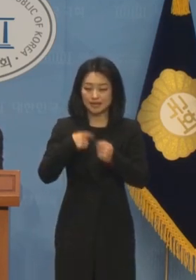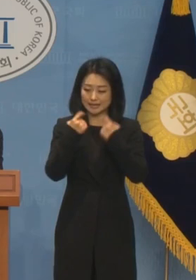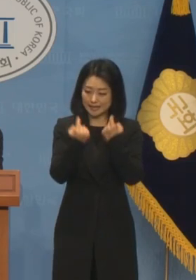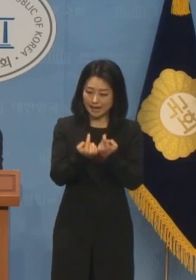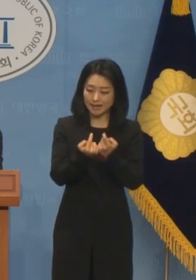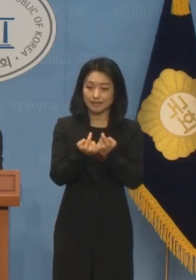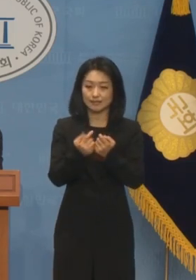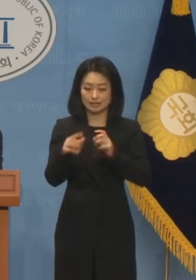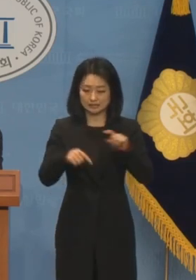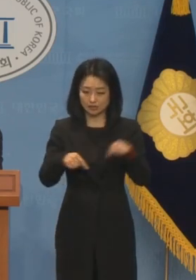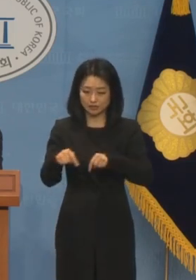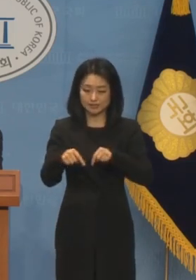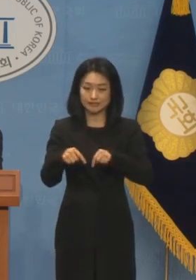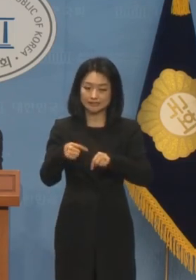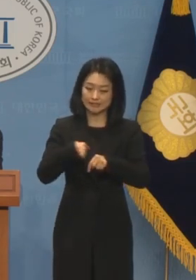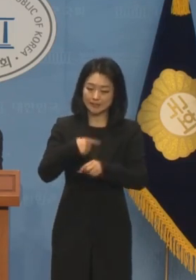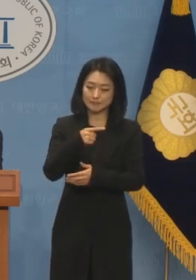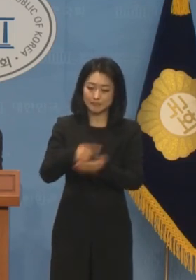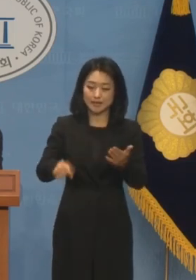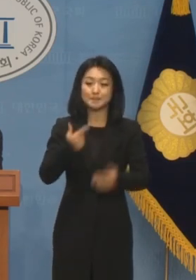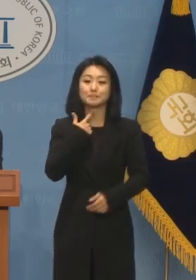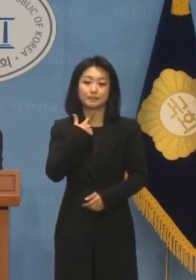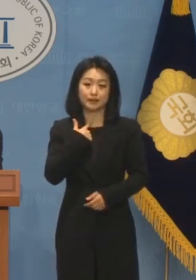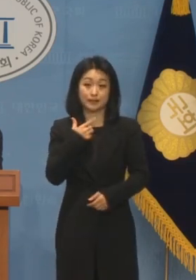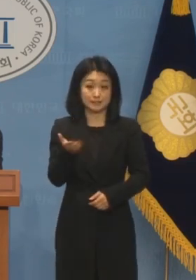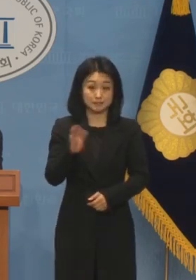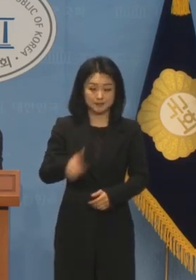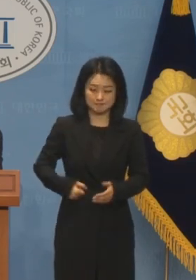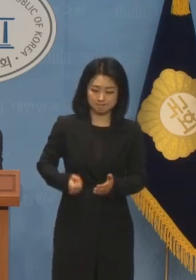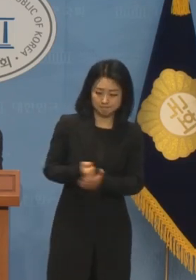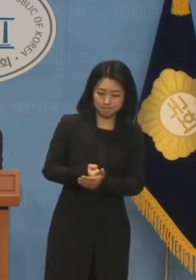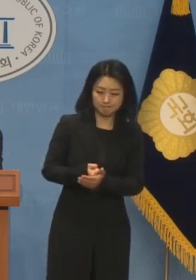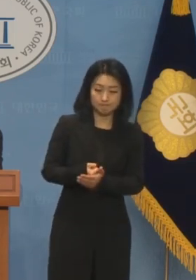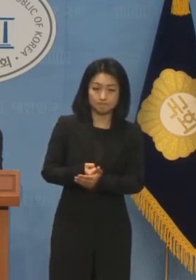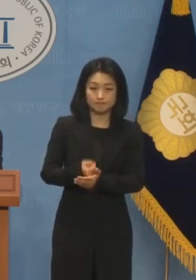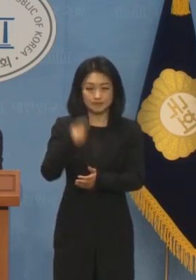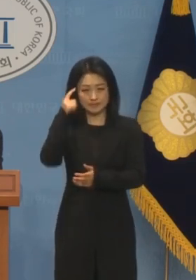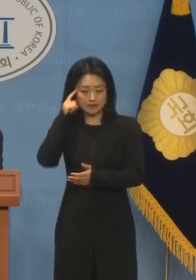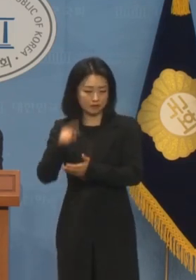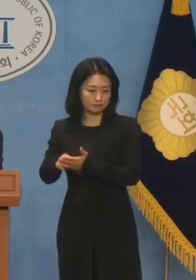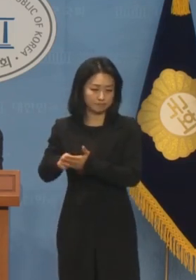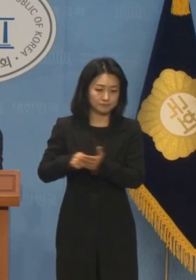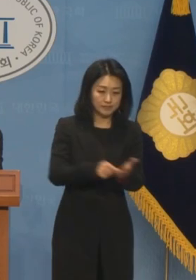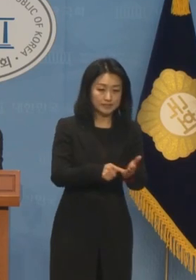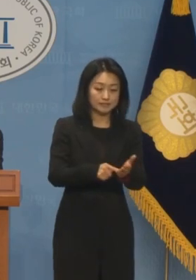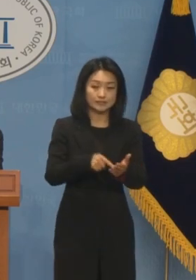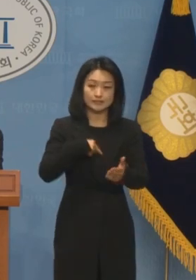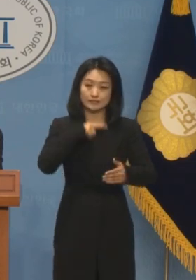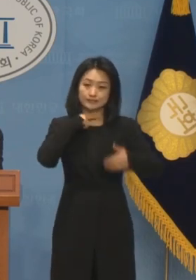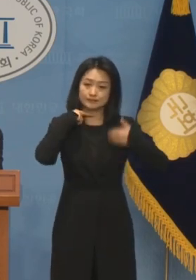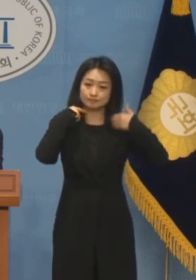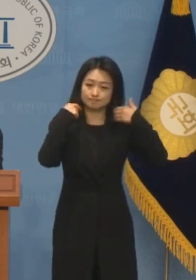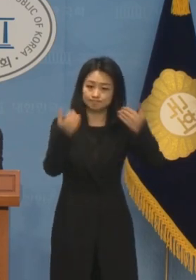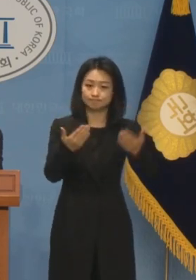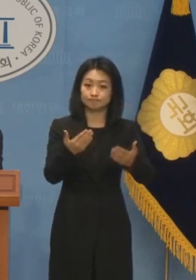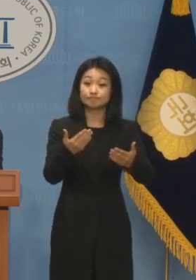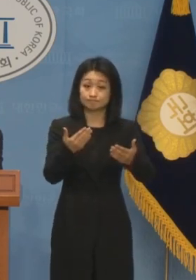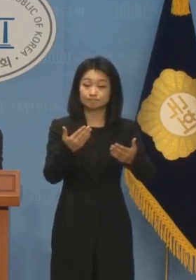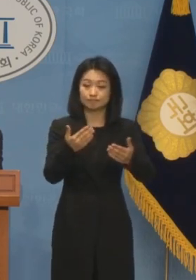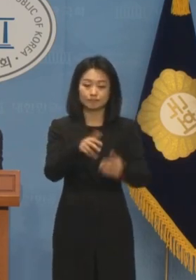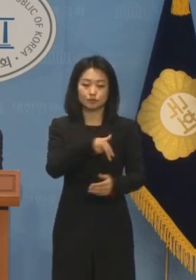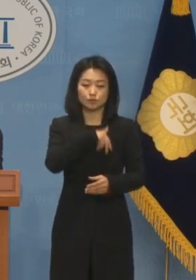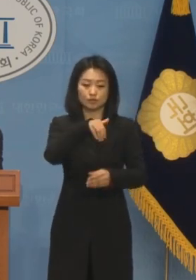정치적으로 데미지가 매우 컸지만 용기와 소신으로 촛불이 돼야 하는